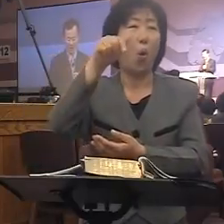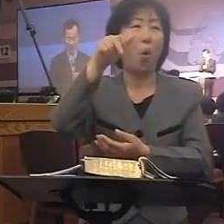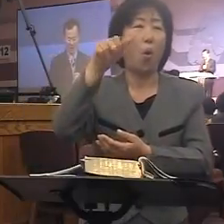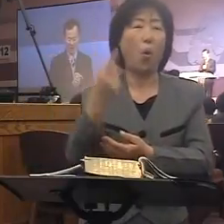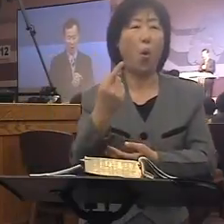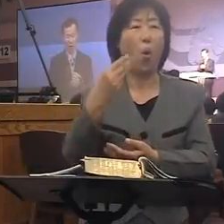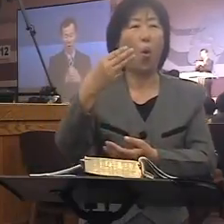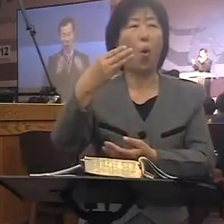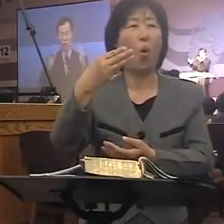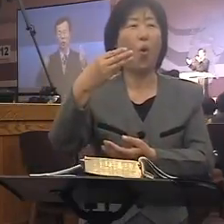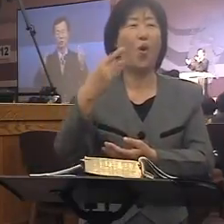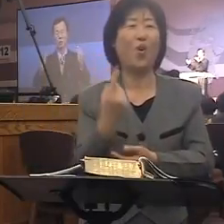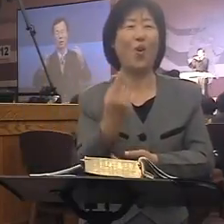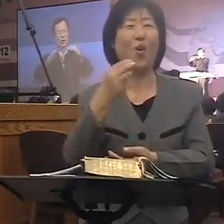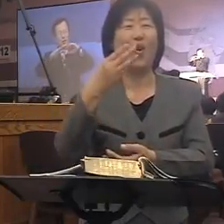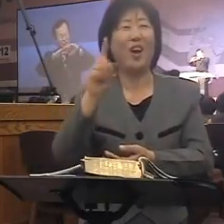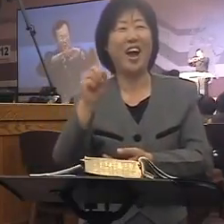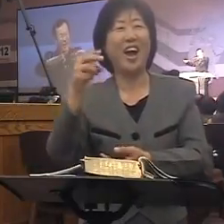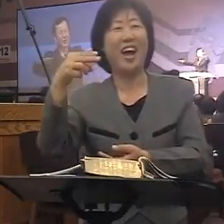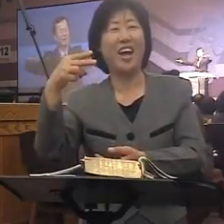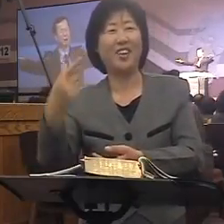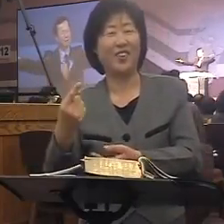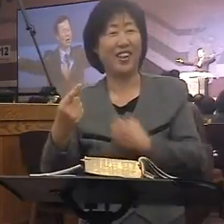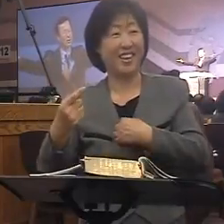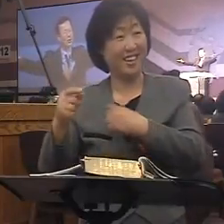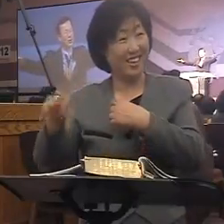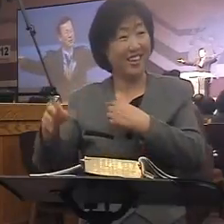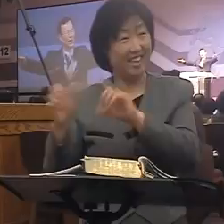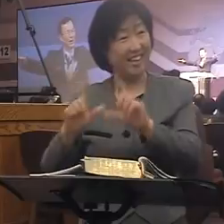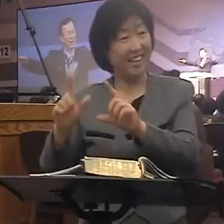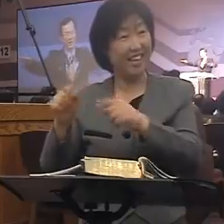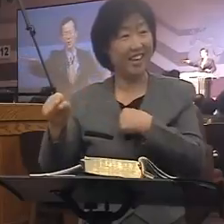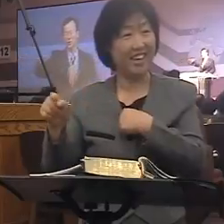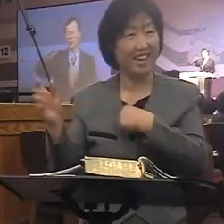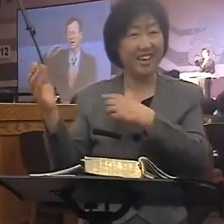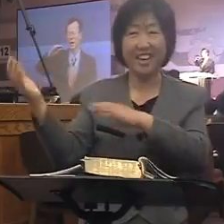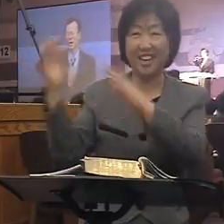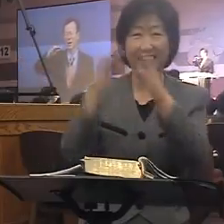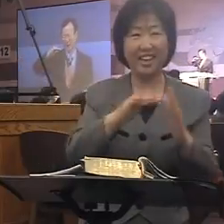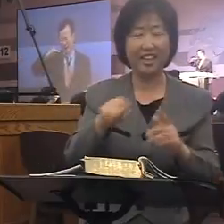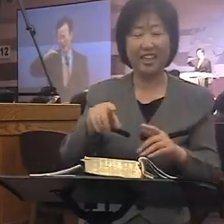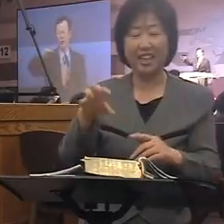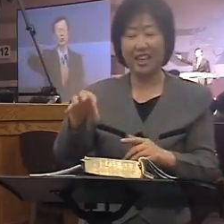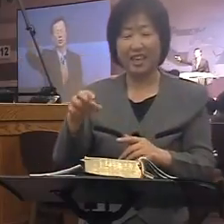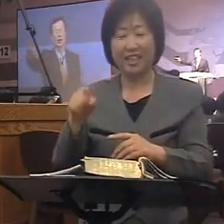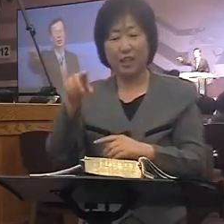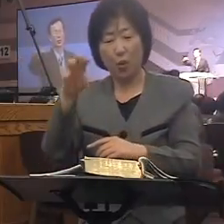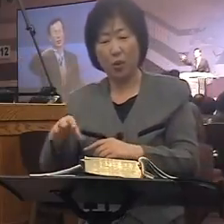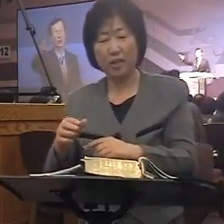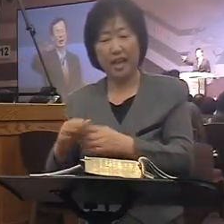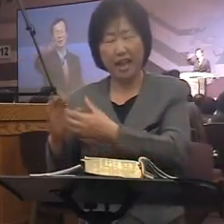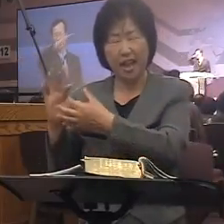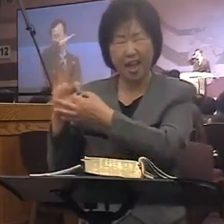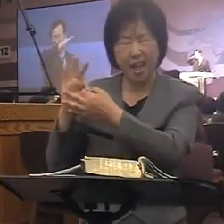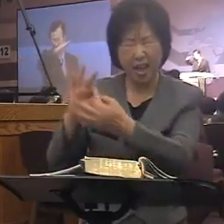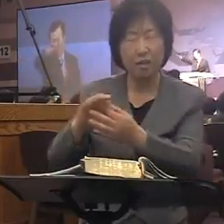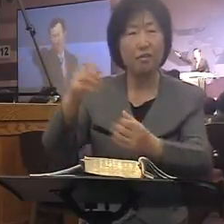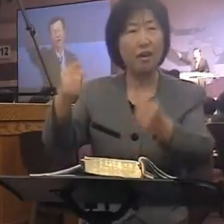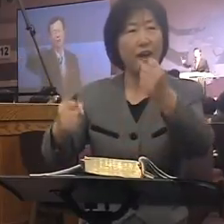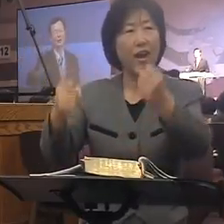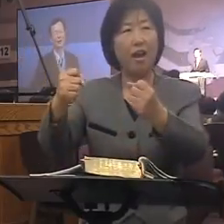썼습니다. 콜로라도 동쪽을 보면 완전히 플랫, 평평한 지역입니다. 그곳은 그냥 계속 운전해도 그 끝이 안